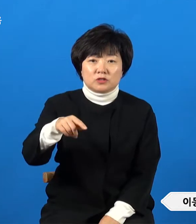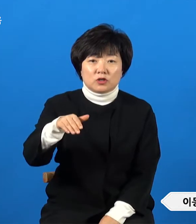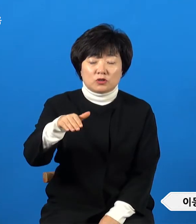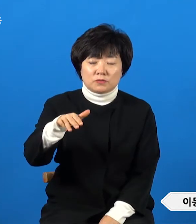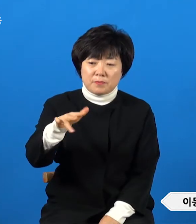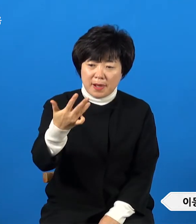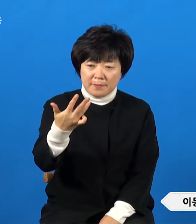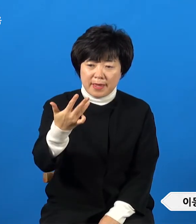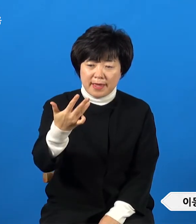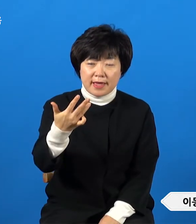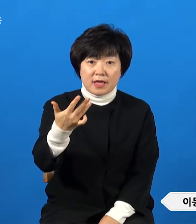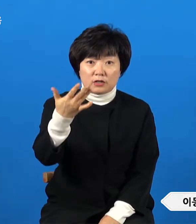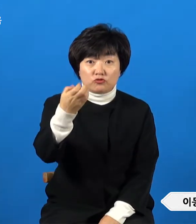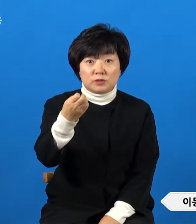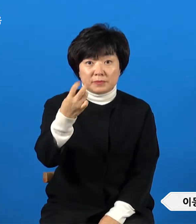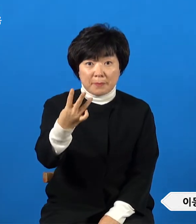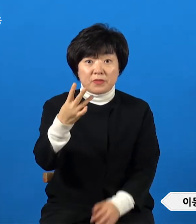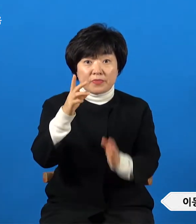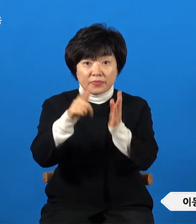1893년에